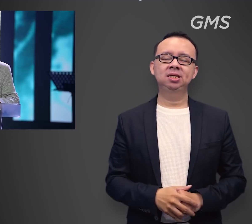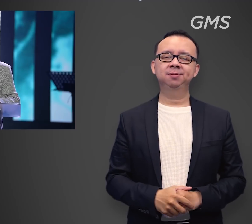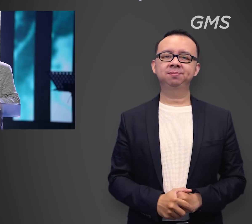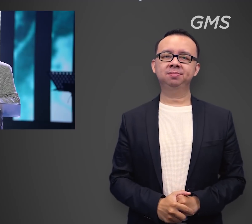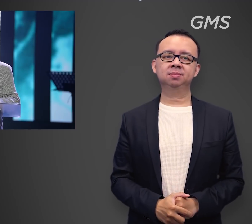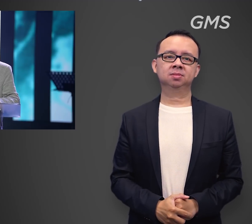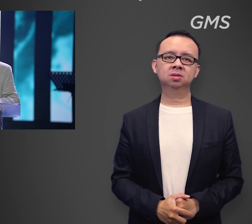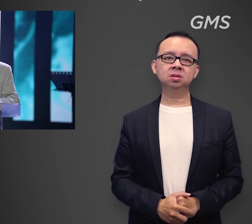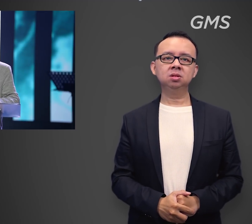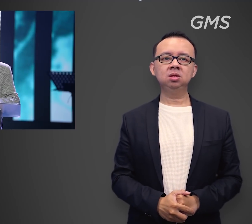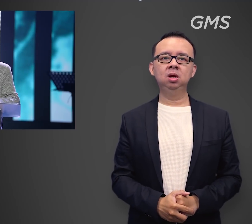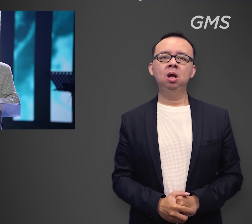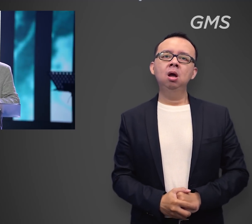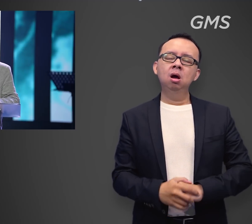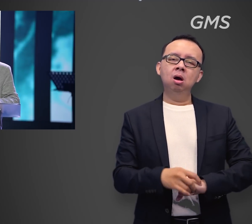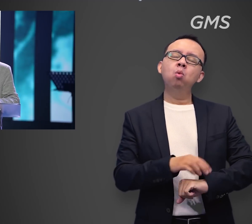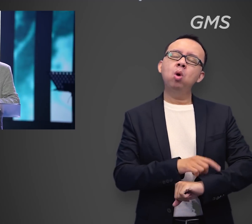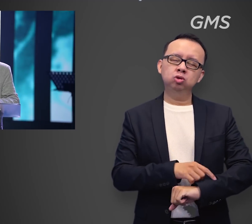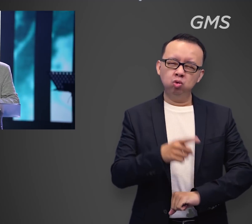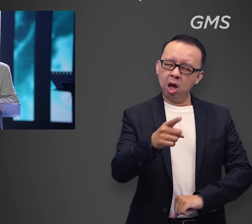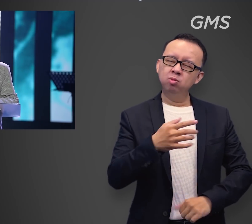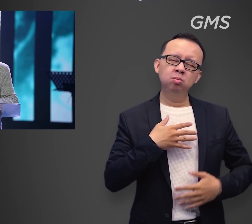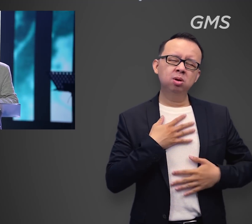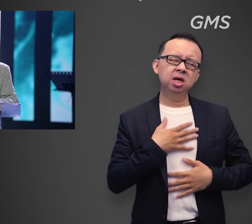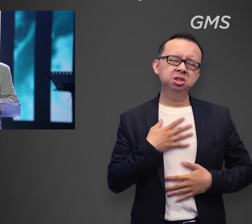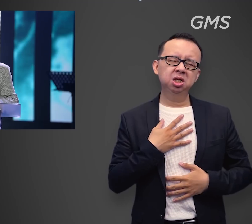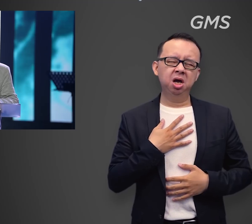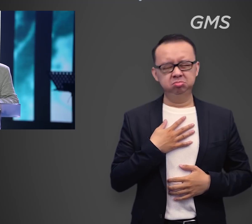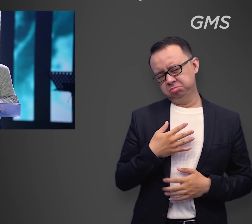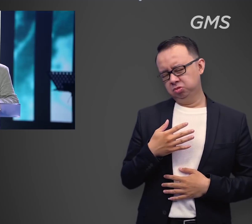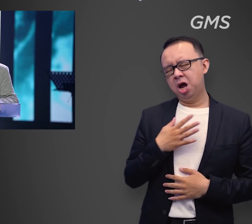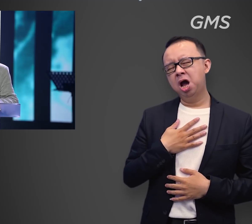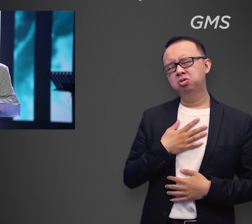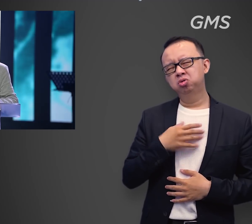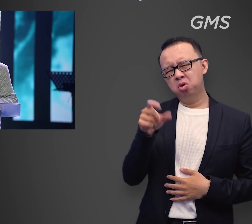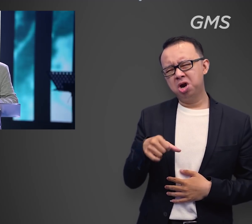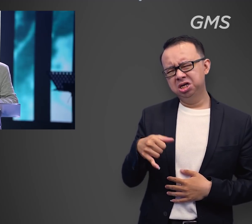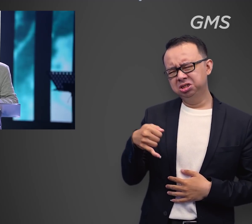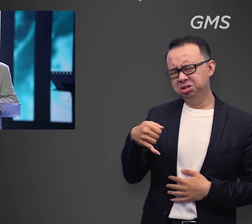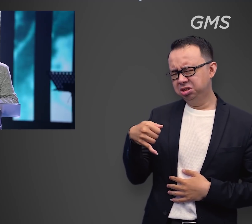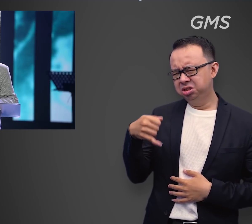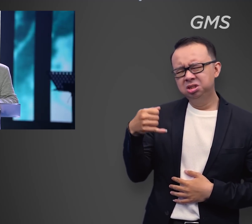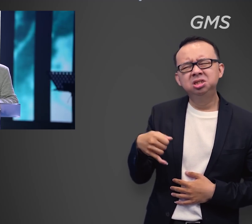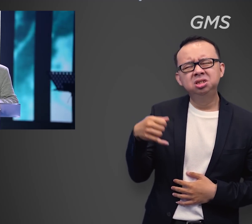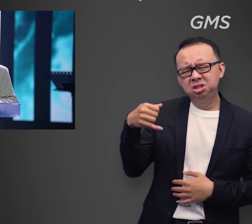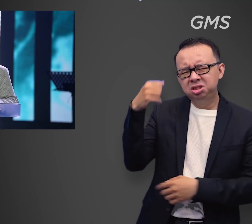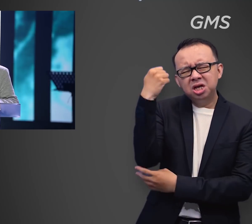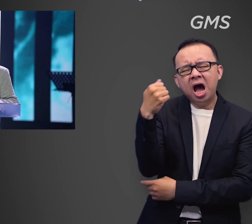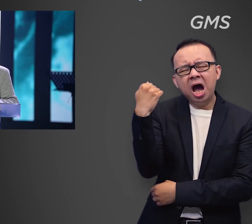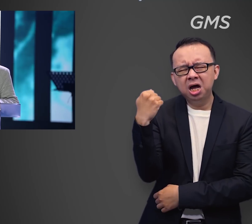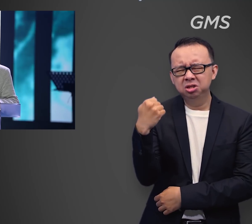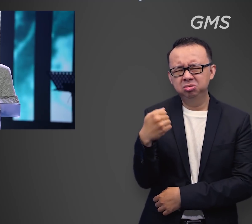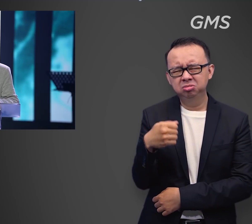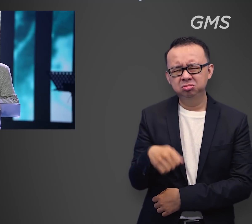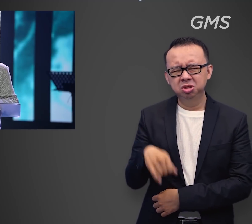Waktu Anda adalah orang yang merasa bahwa aku ini adalah orang yang jahat. Aku ini adalah seorang yang buruk. Bahkan tadi saya bilang